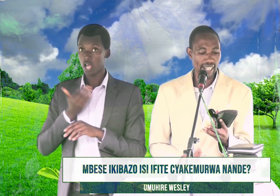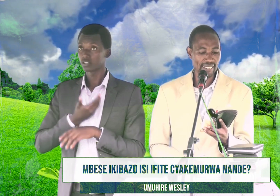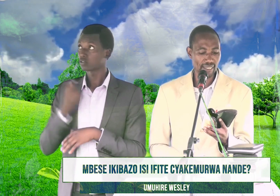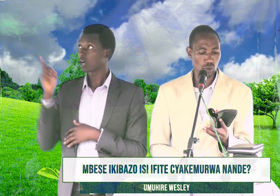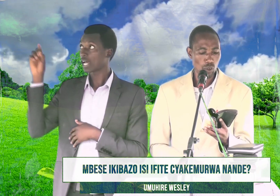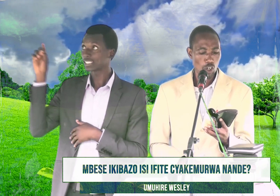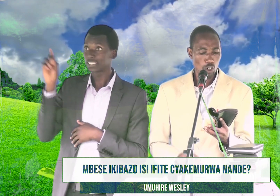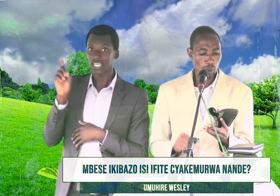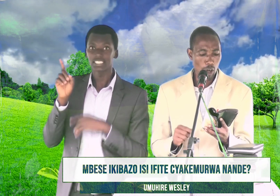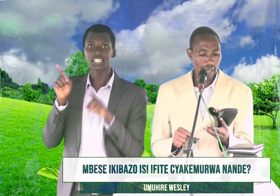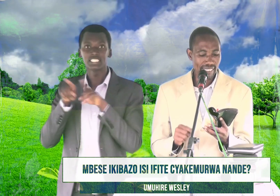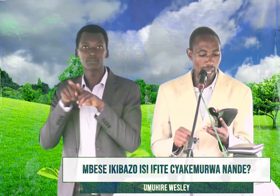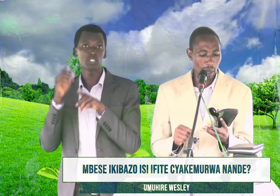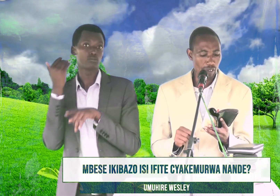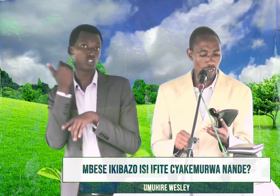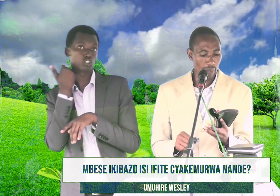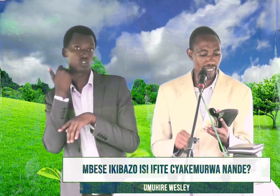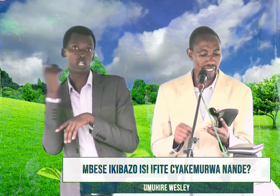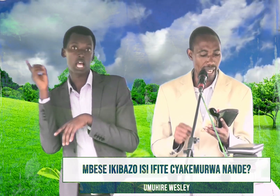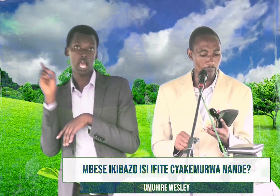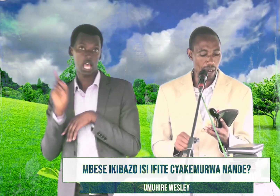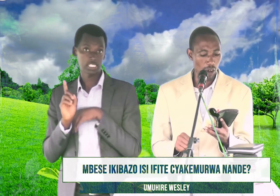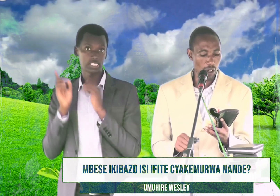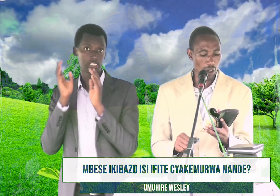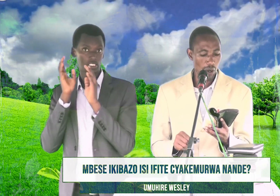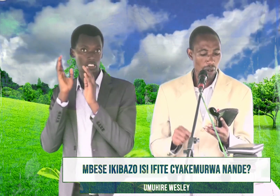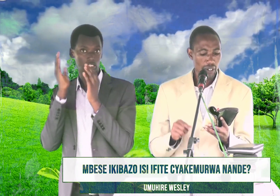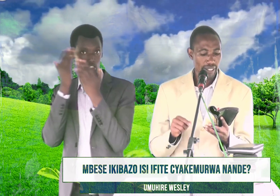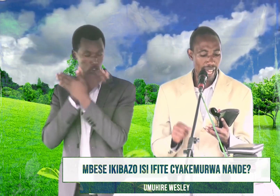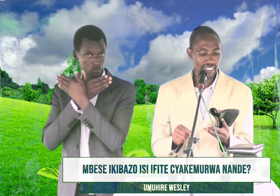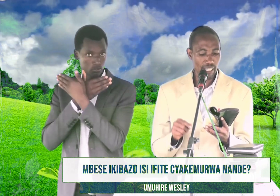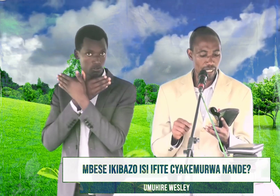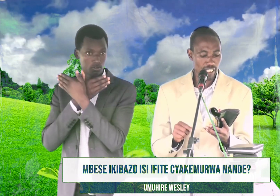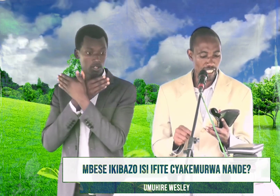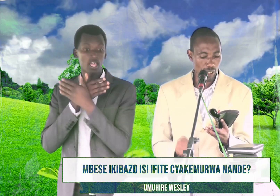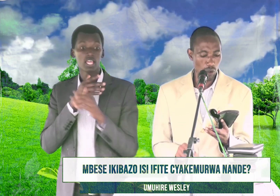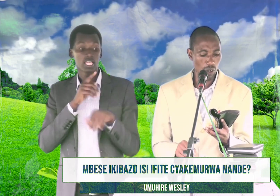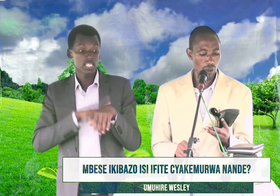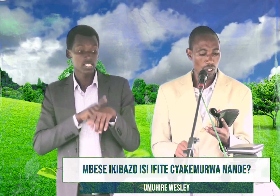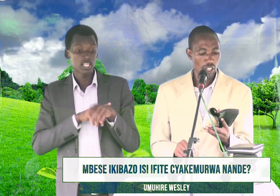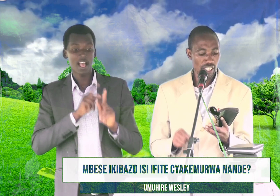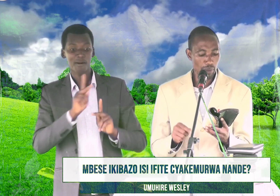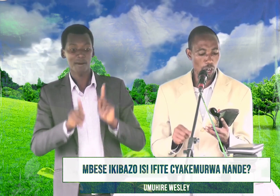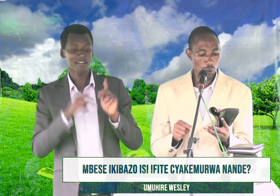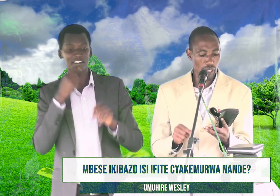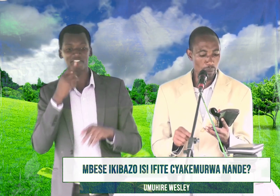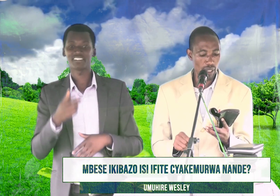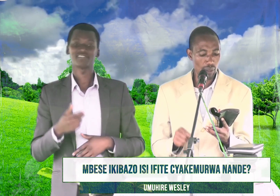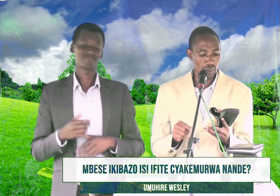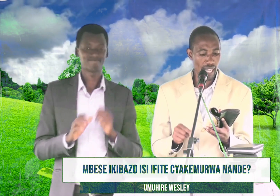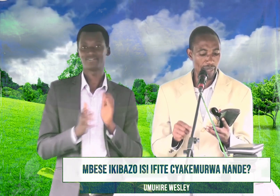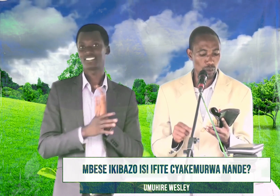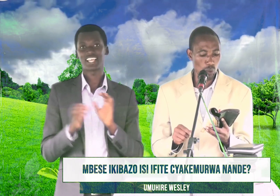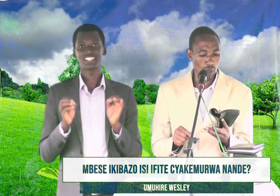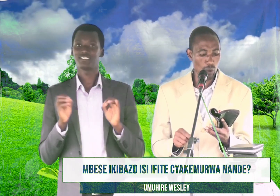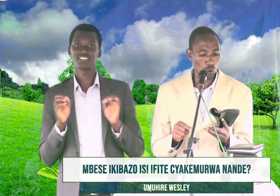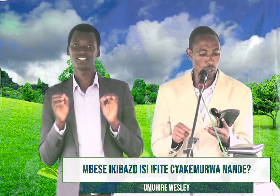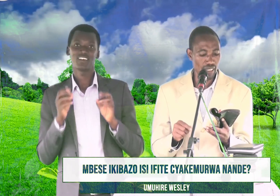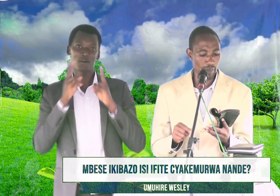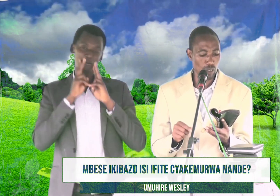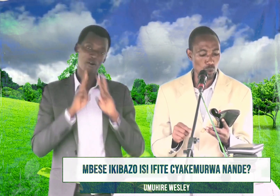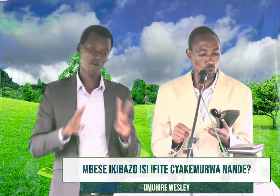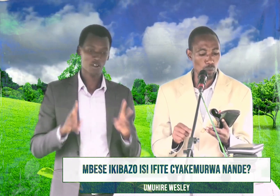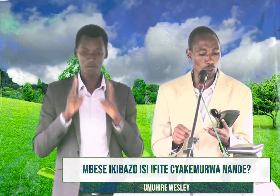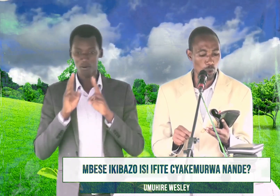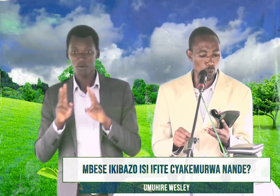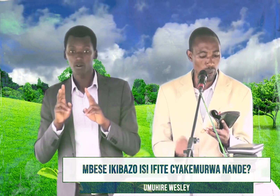Murongo wa gatatu, ubwo bazaba bavuga bati na mahoro nta kibi kiriho, nibwo kurimbuka kuzabatungura nk'uko